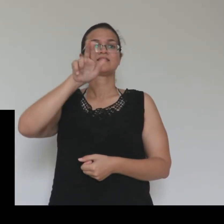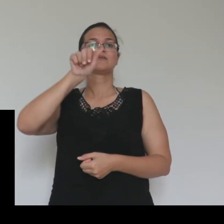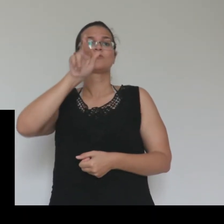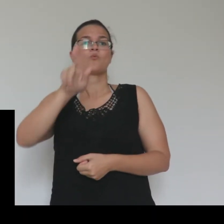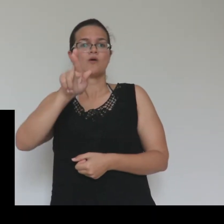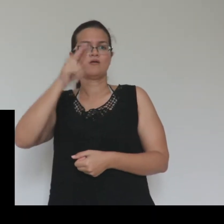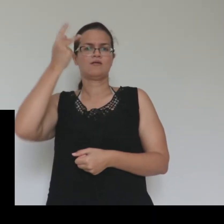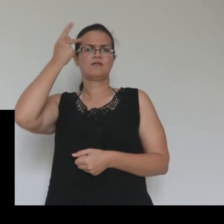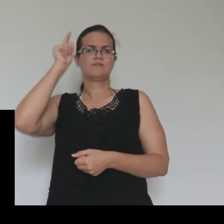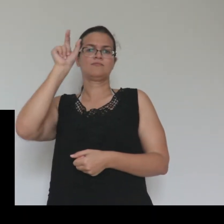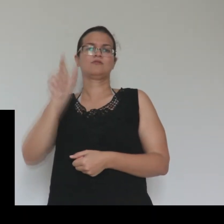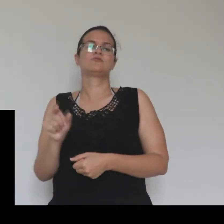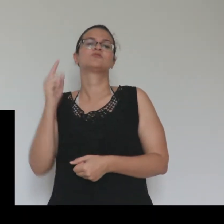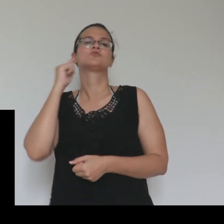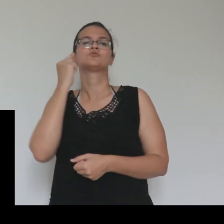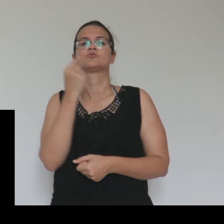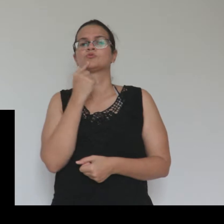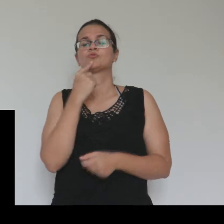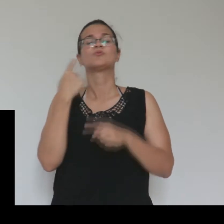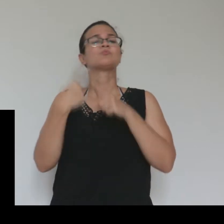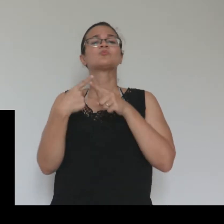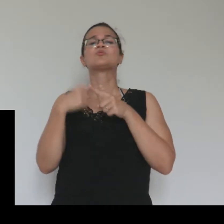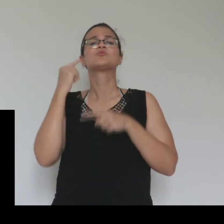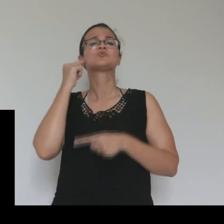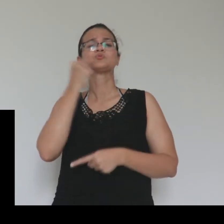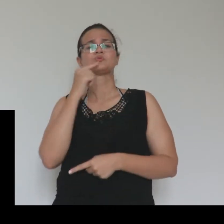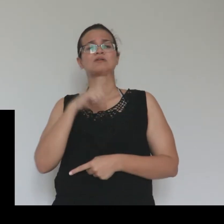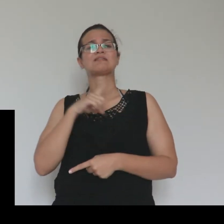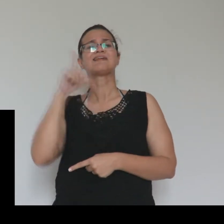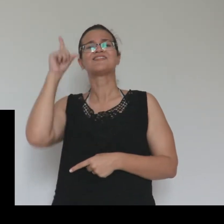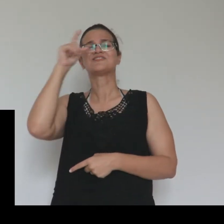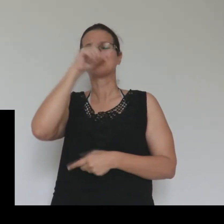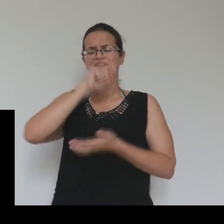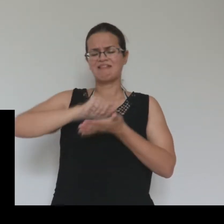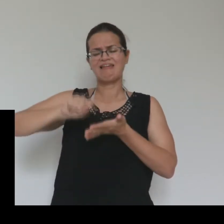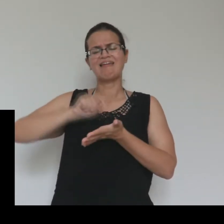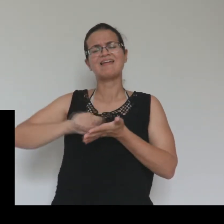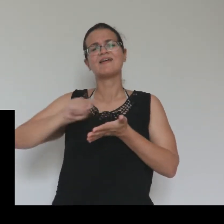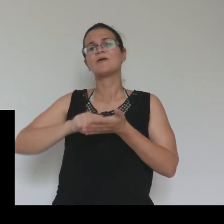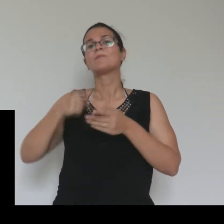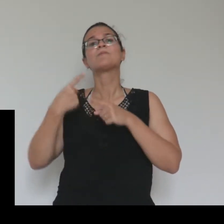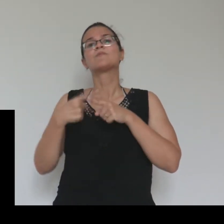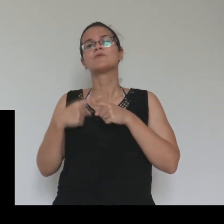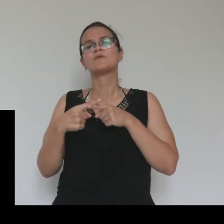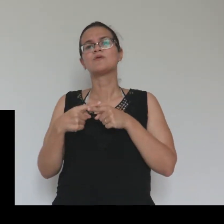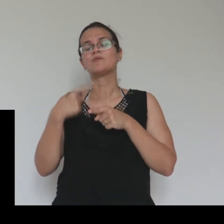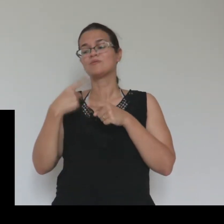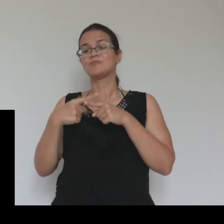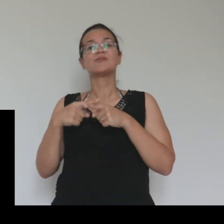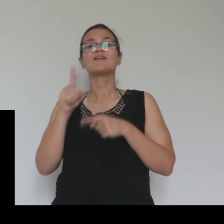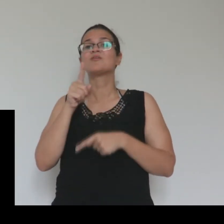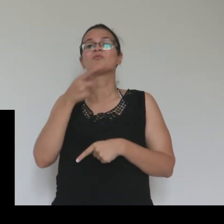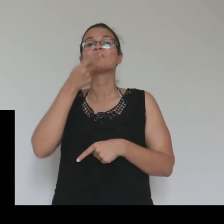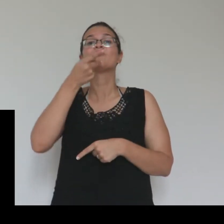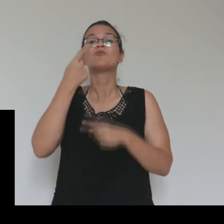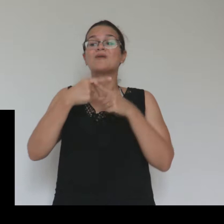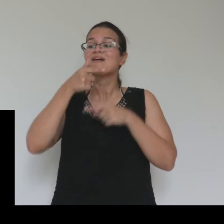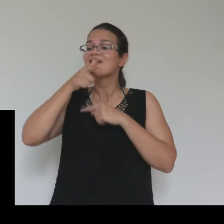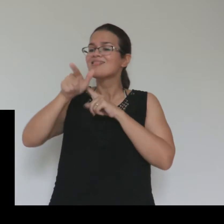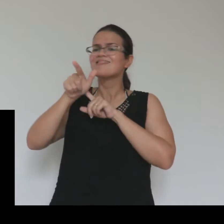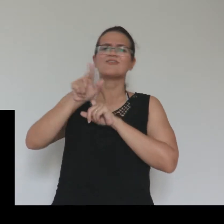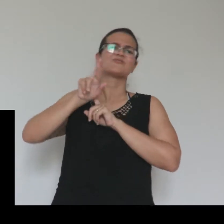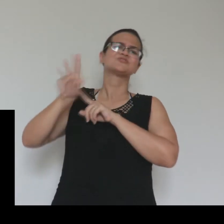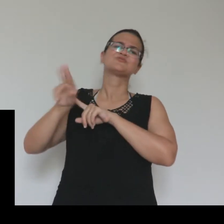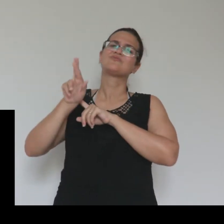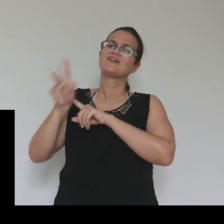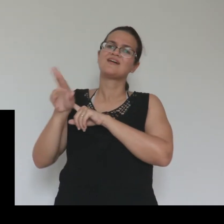escrever? É porque ele não fala, a língua dele é outra. A grande maioria dos surdos não fala, então